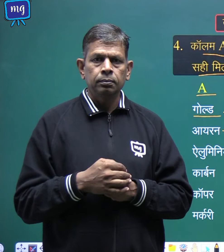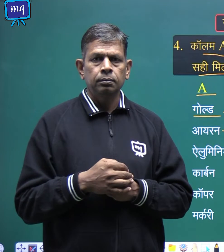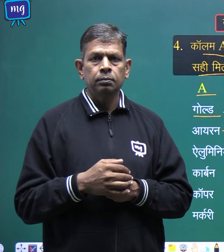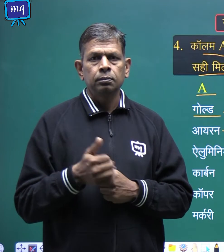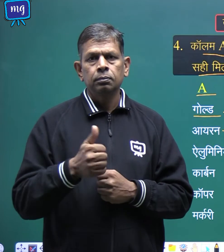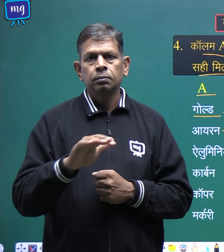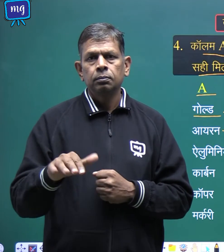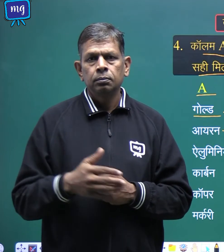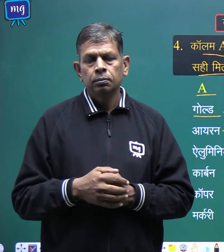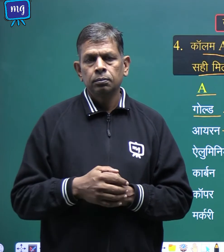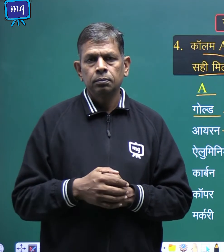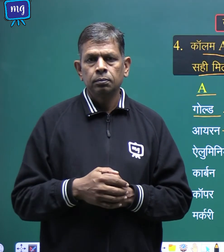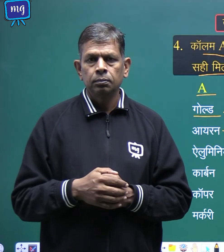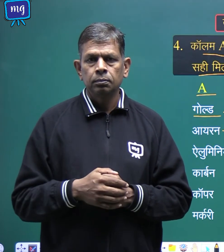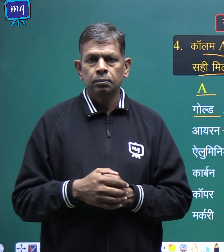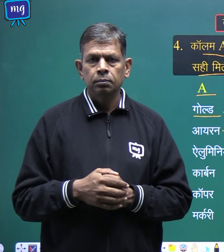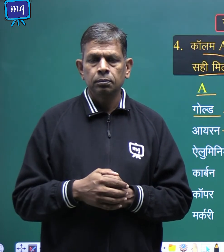ठीक है बच्चों।